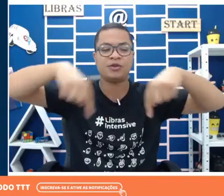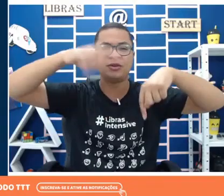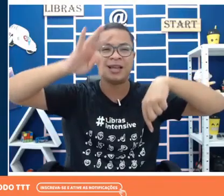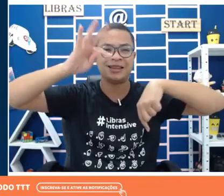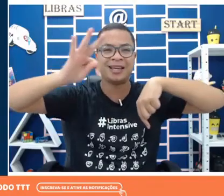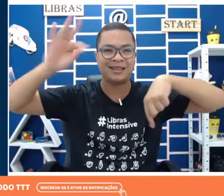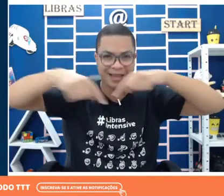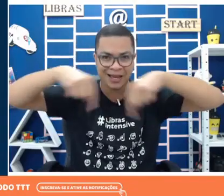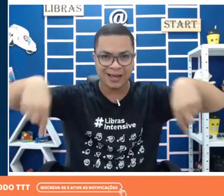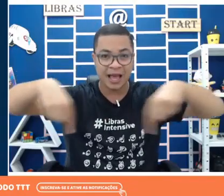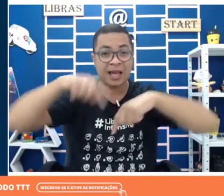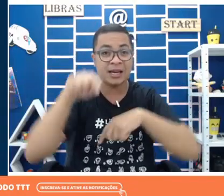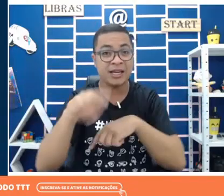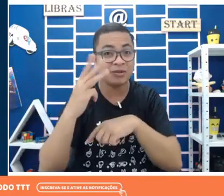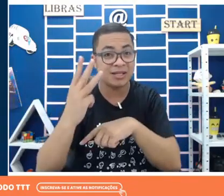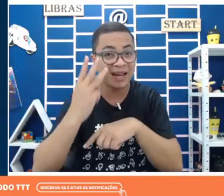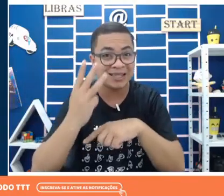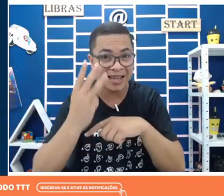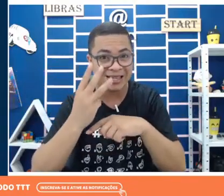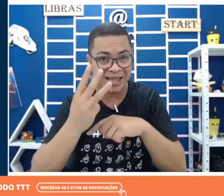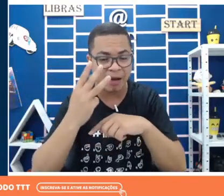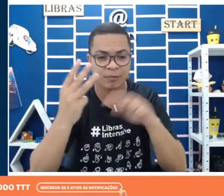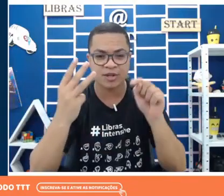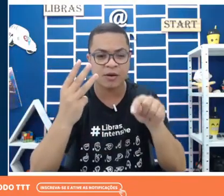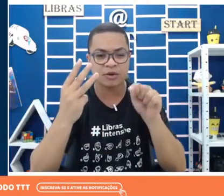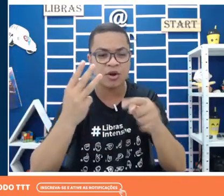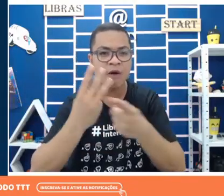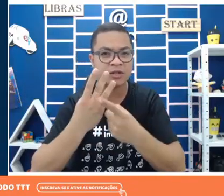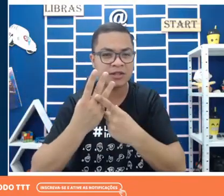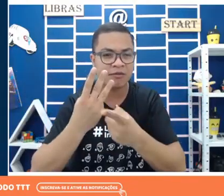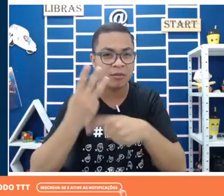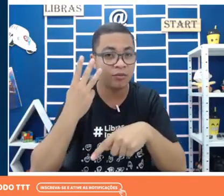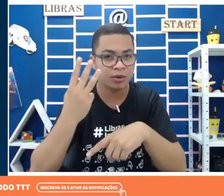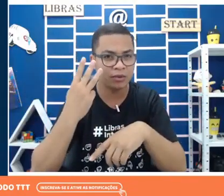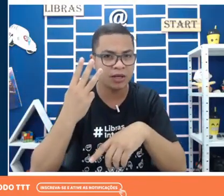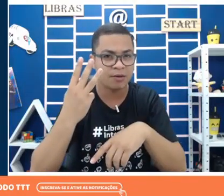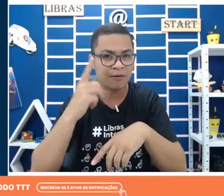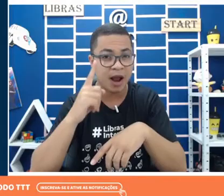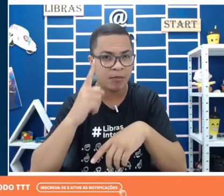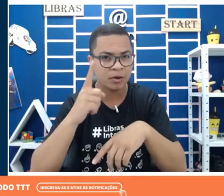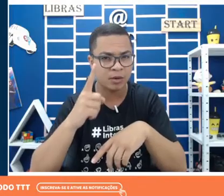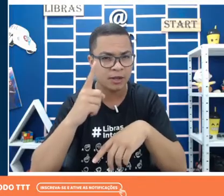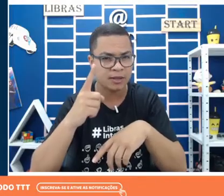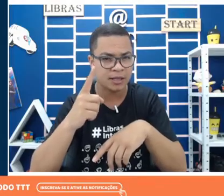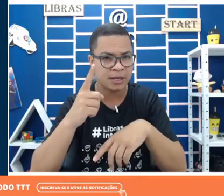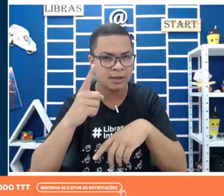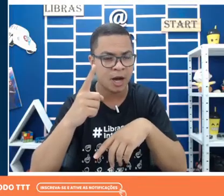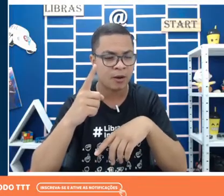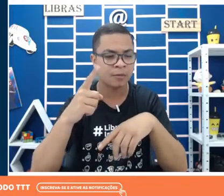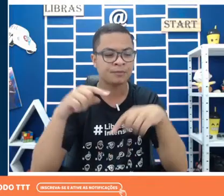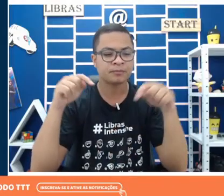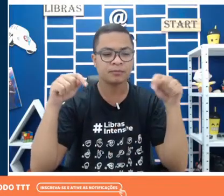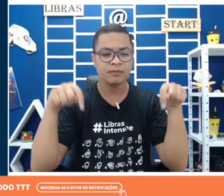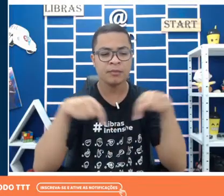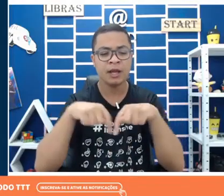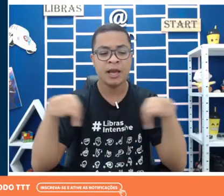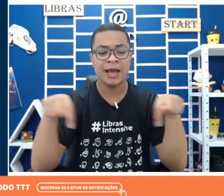o método TTT, regrinha dos 3 T's, tá? Para os alunos novos, vocês vão ver muito isso. Eu vou falar muito sobre isso dentro da sala de